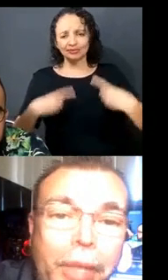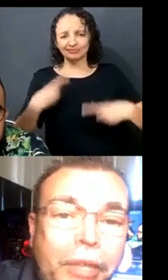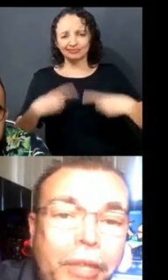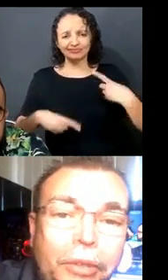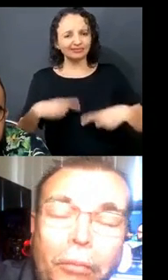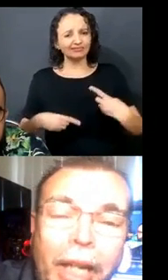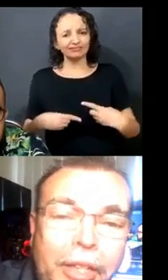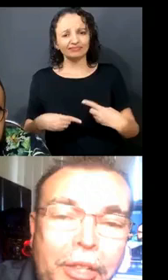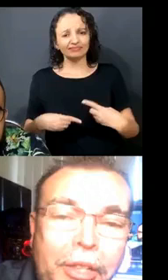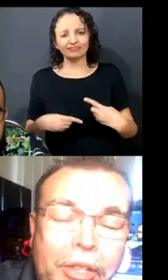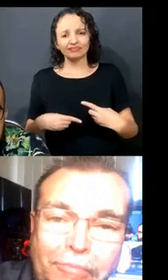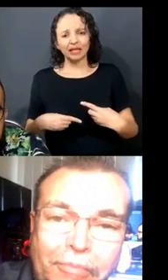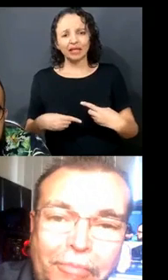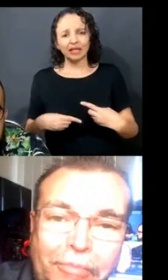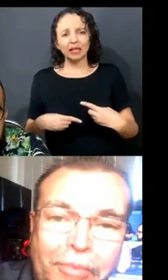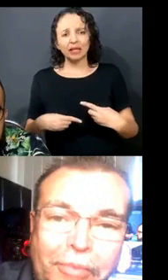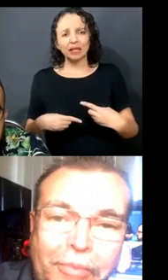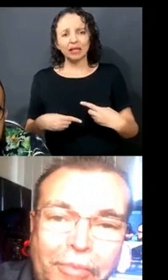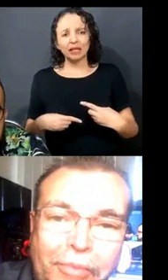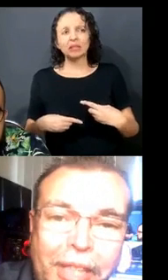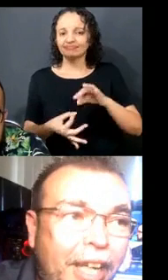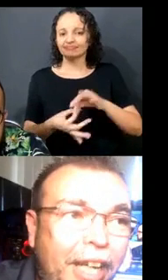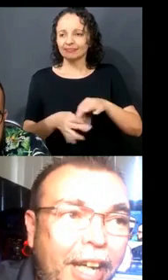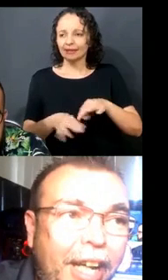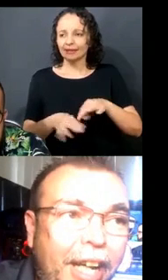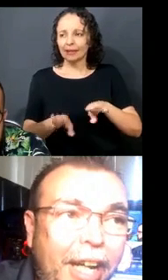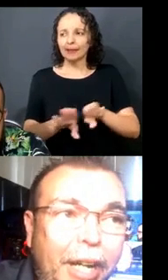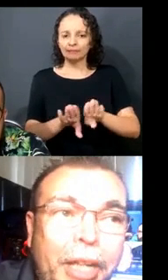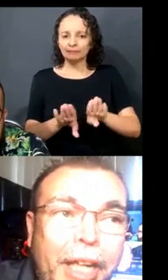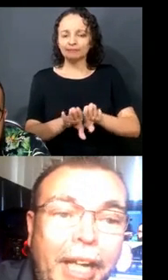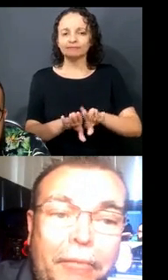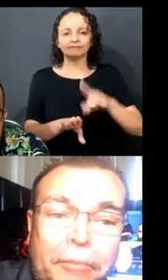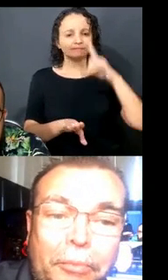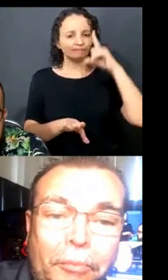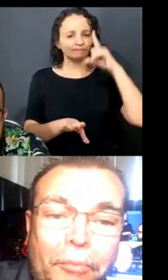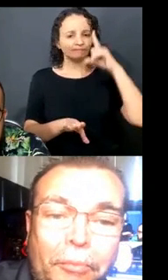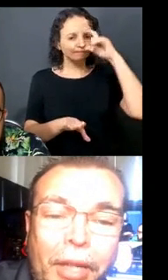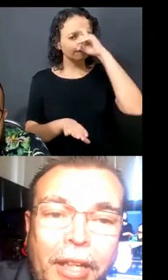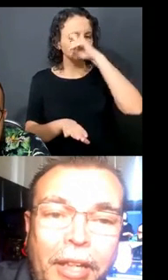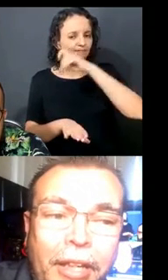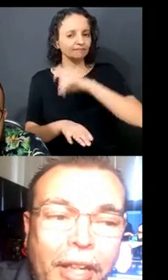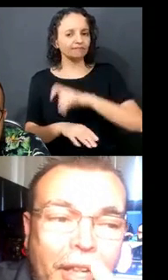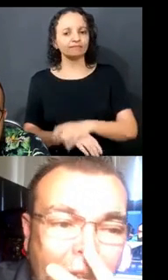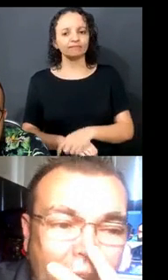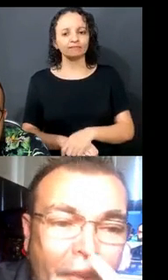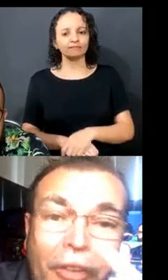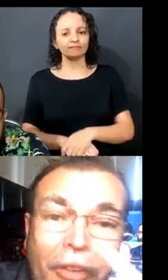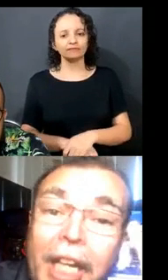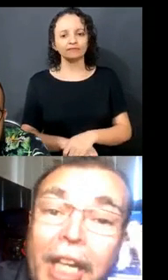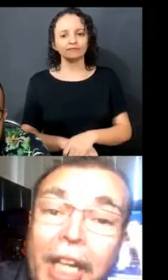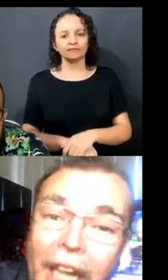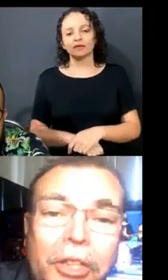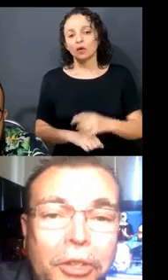Politicamente, Sim. espiritualmente, entendeu? Porque